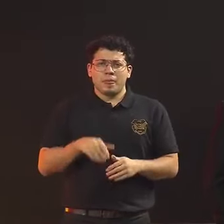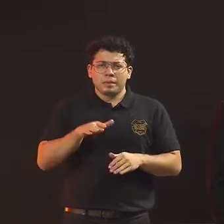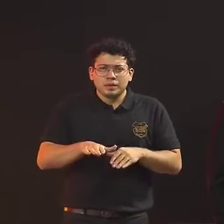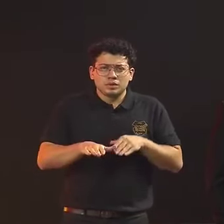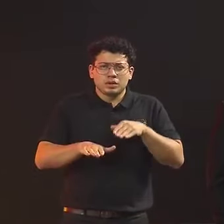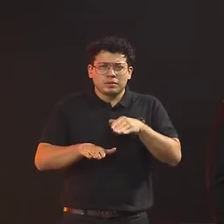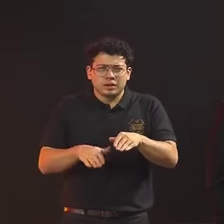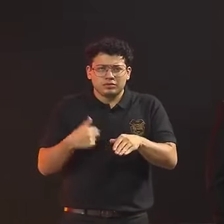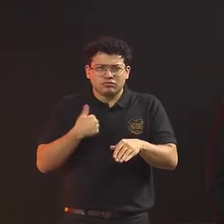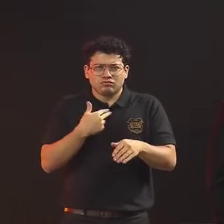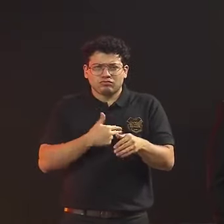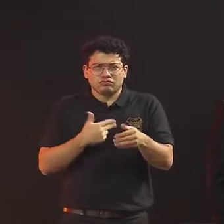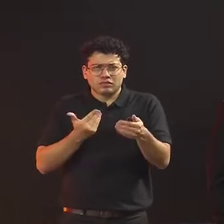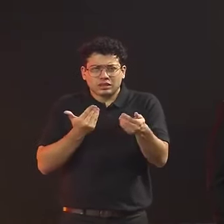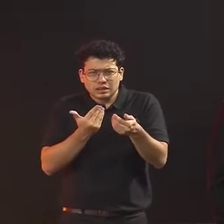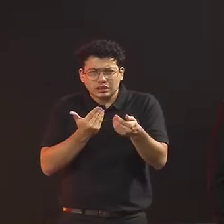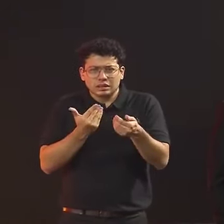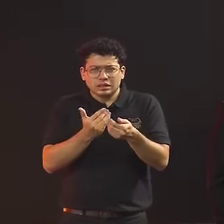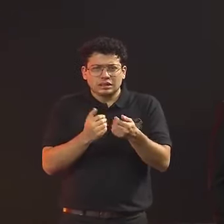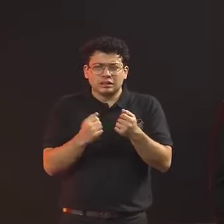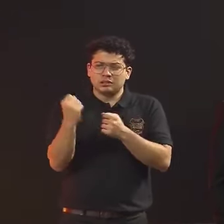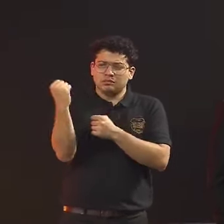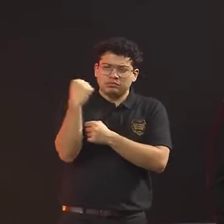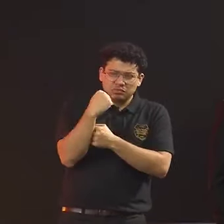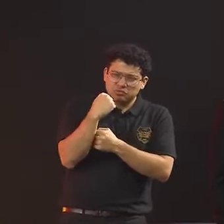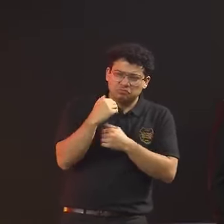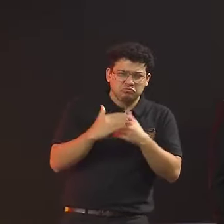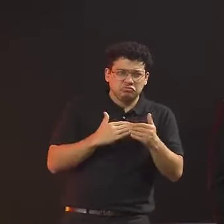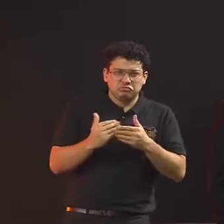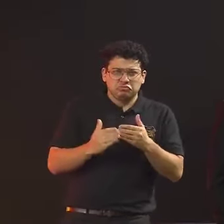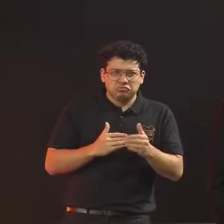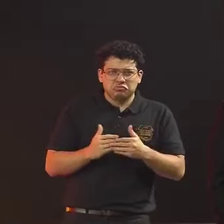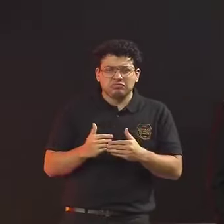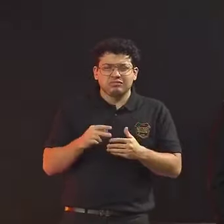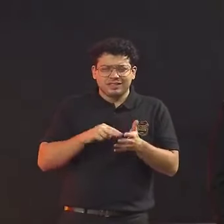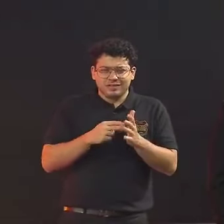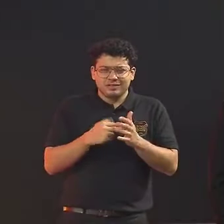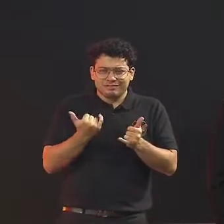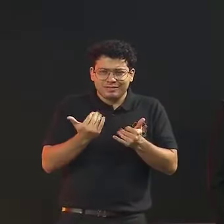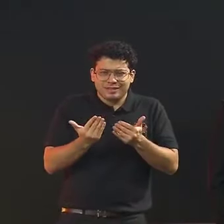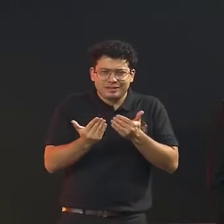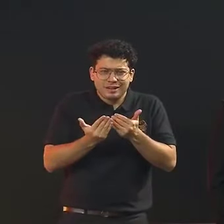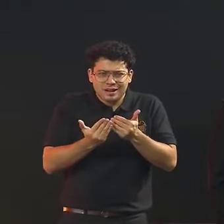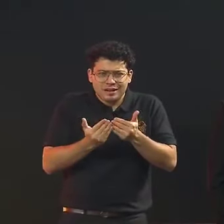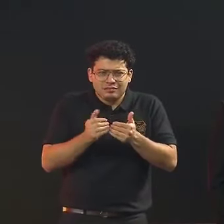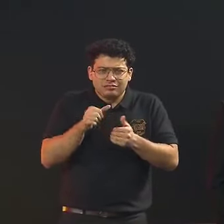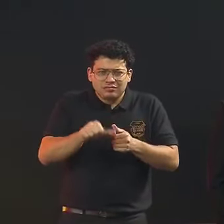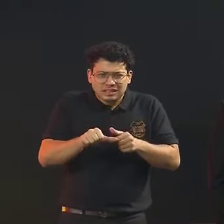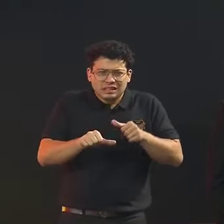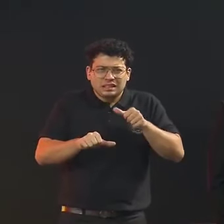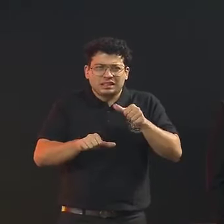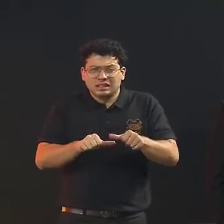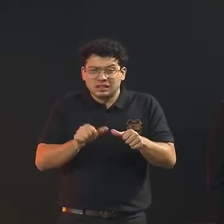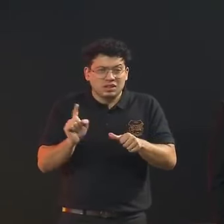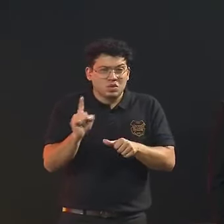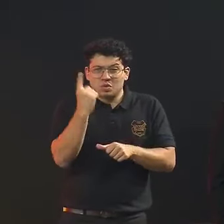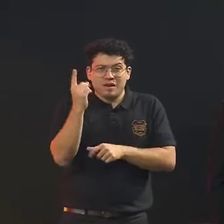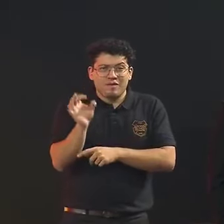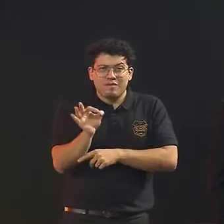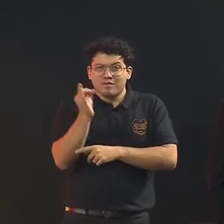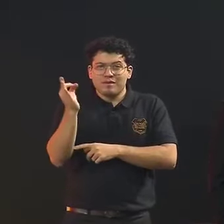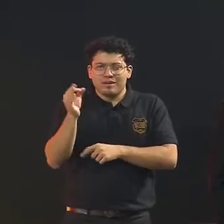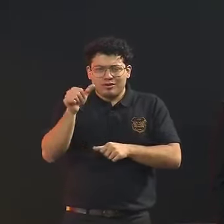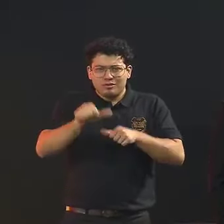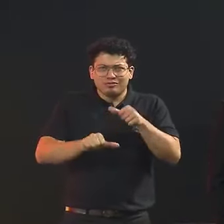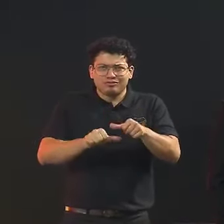íbamos acercando. Cada derrota era una señal de que estábamos muy cerca. La única manera de